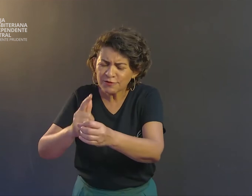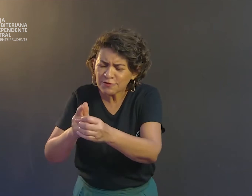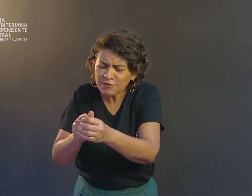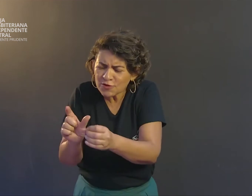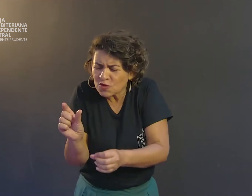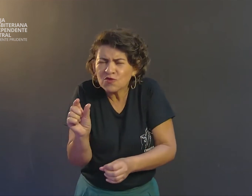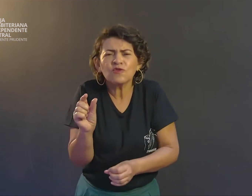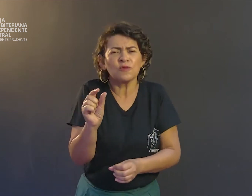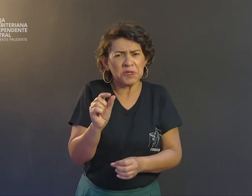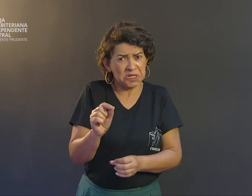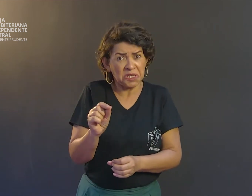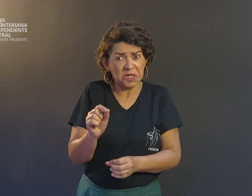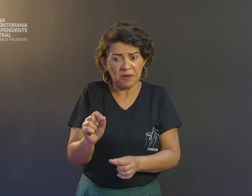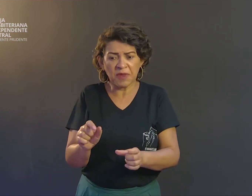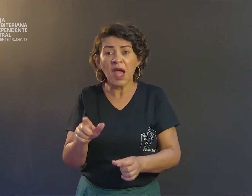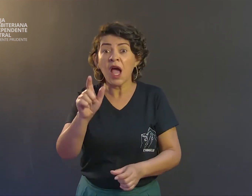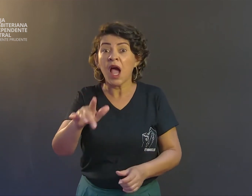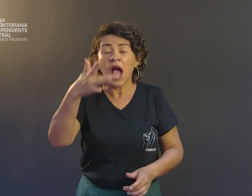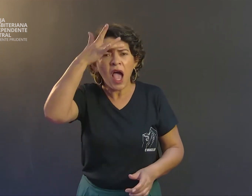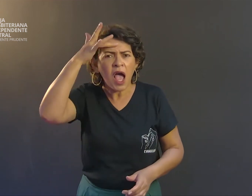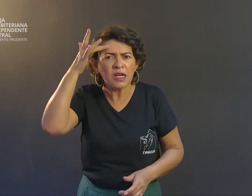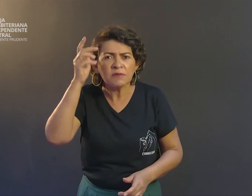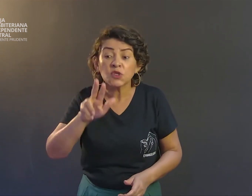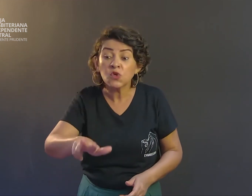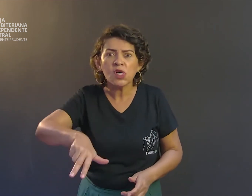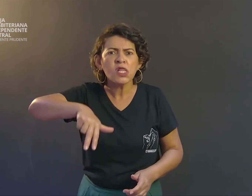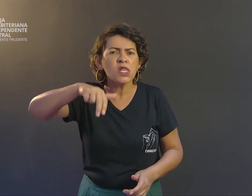ouvido falar de Cristo antes. E eu pude apresentar o